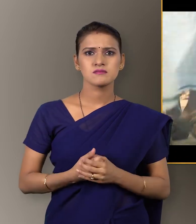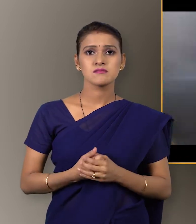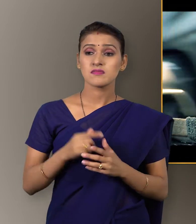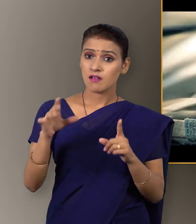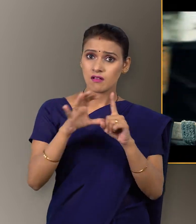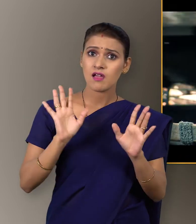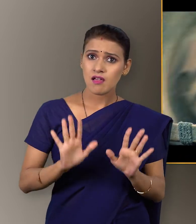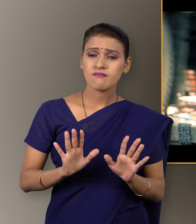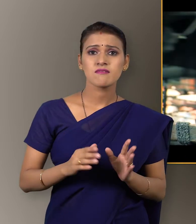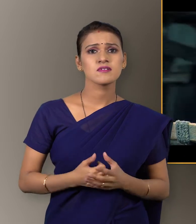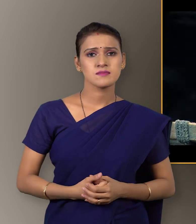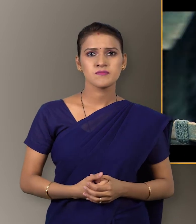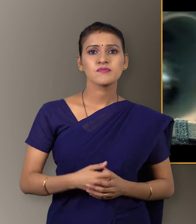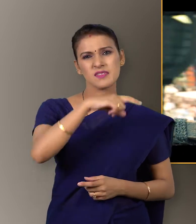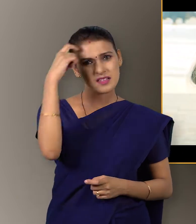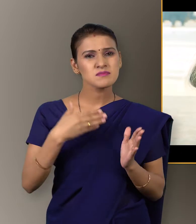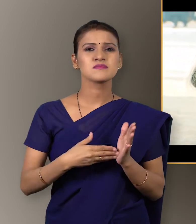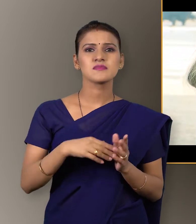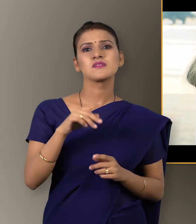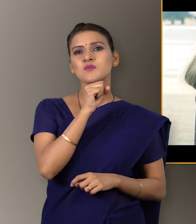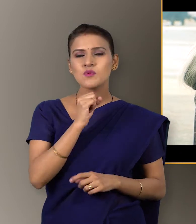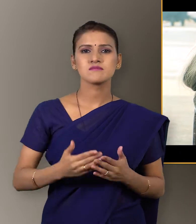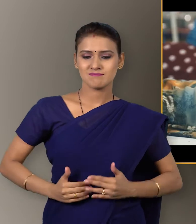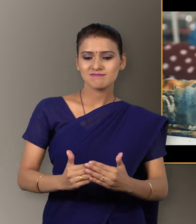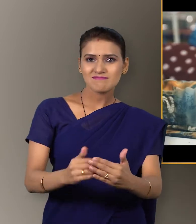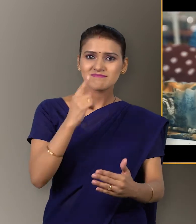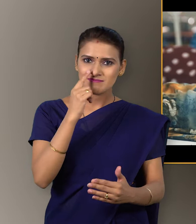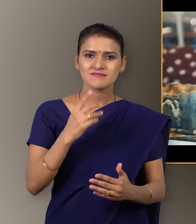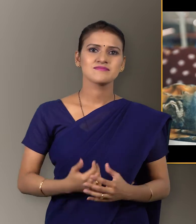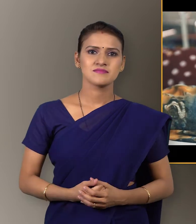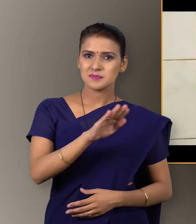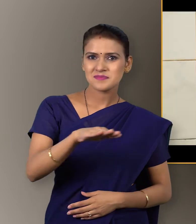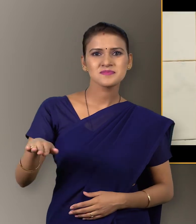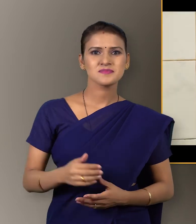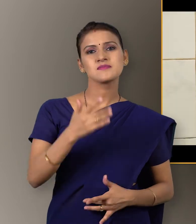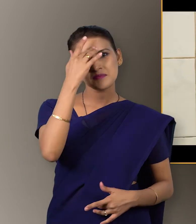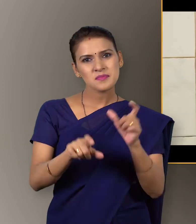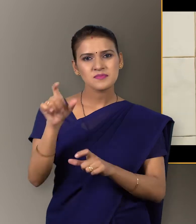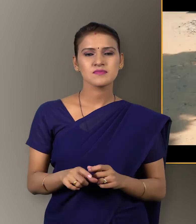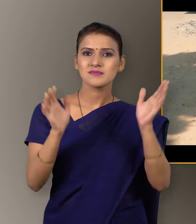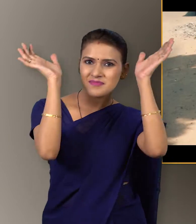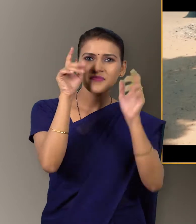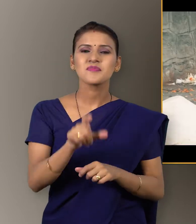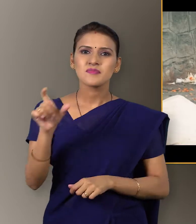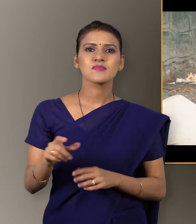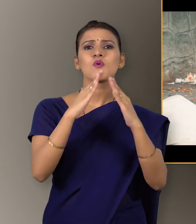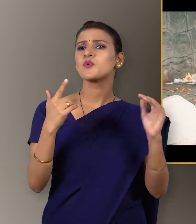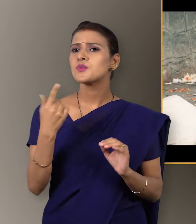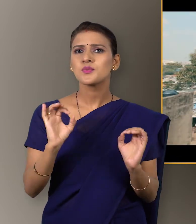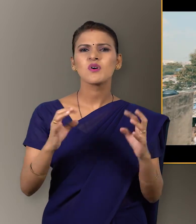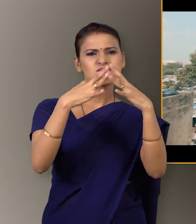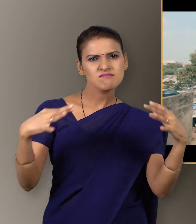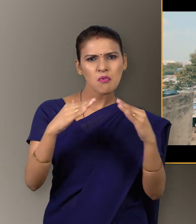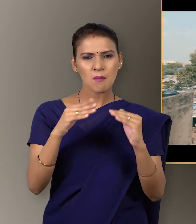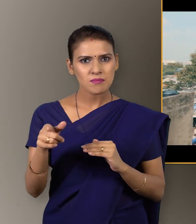अंजान हैं कि यह जानलेवा हो सकती है। गर्मी से बुजुर्ख, गर्बवती महिलाएं, बच्चे, बिमार लोग, मजदूर, बेघर